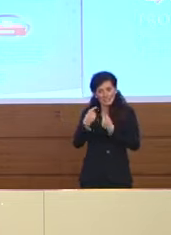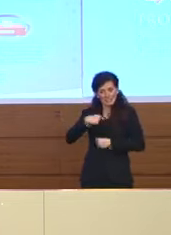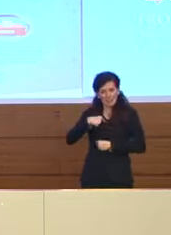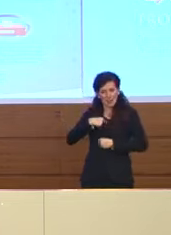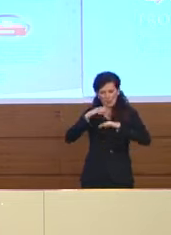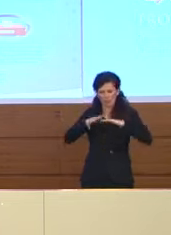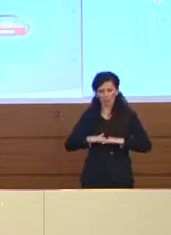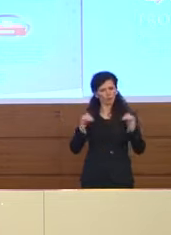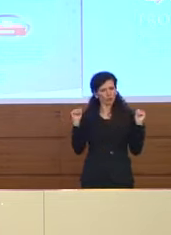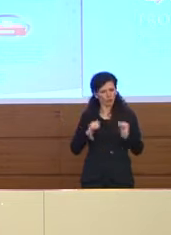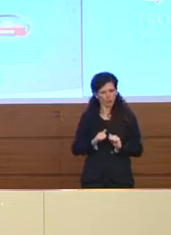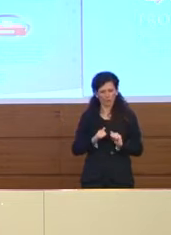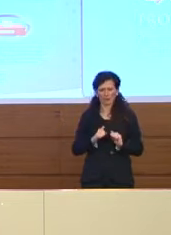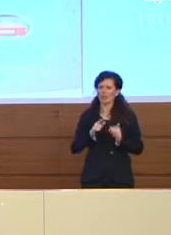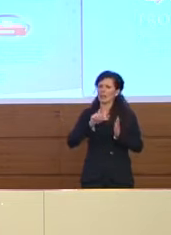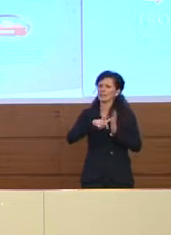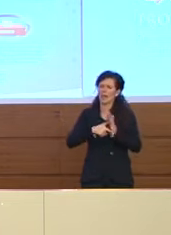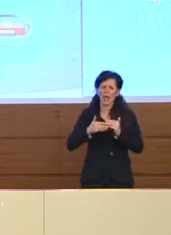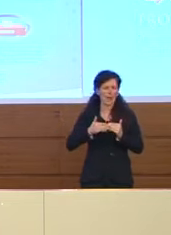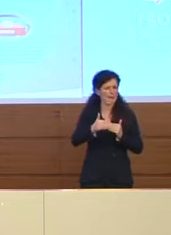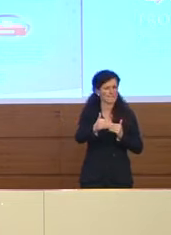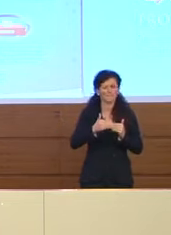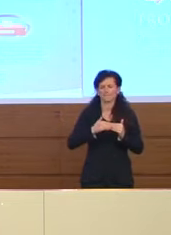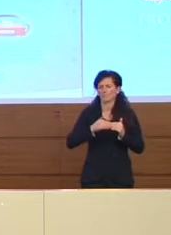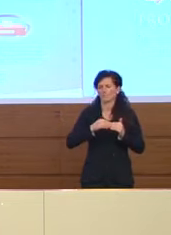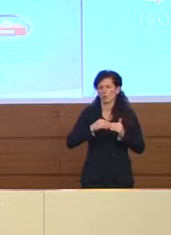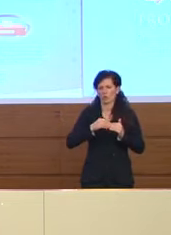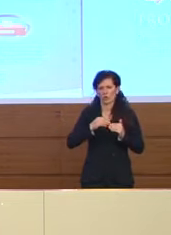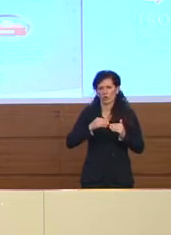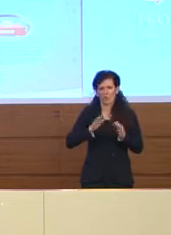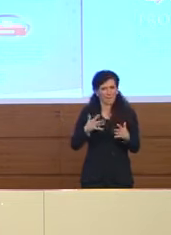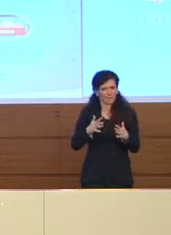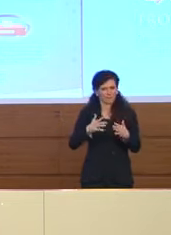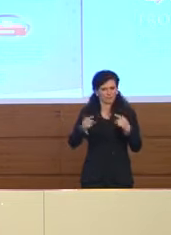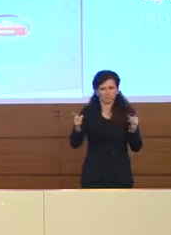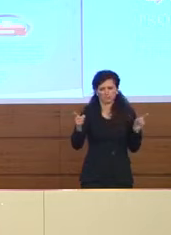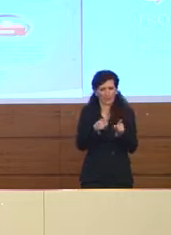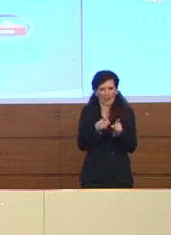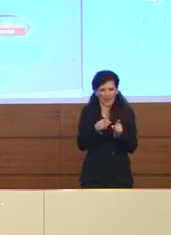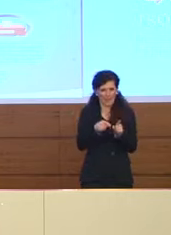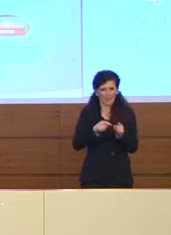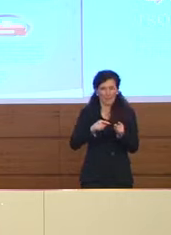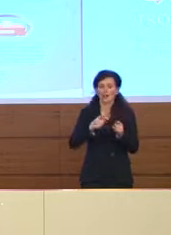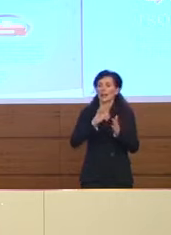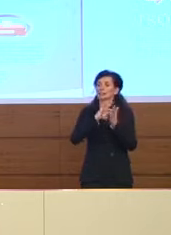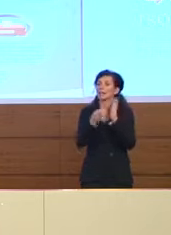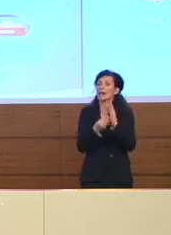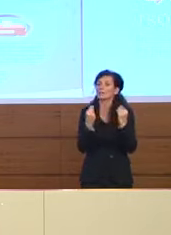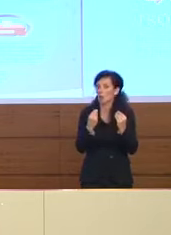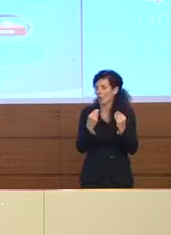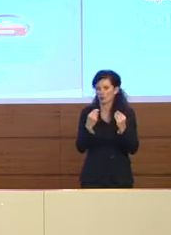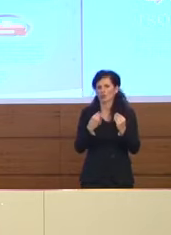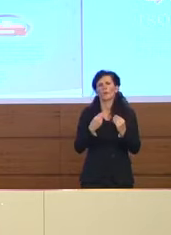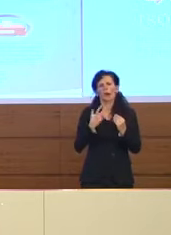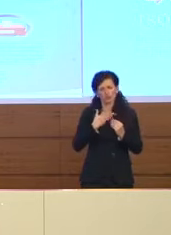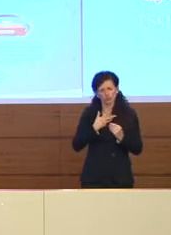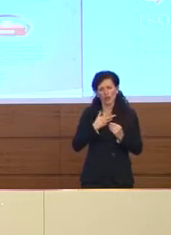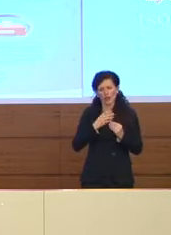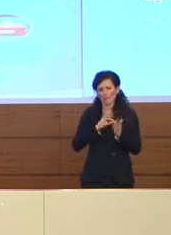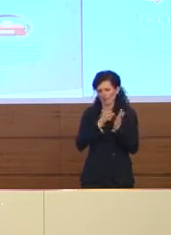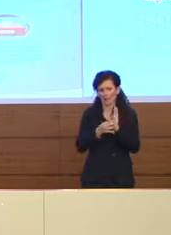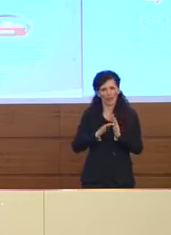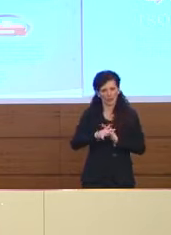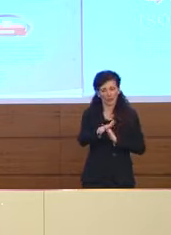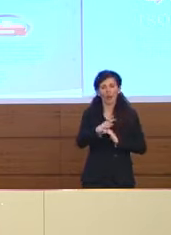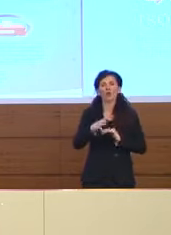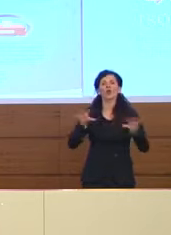brevissimo non vi voglio dire la data ma è molto a breve partirà un centro di